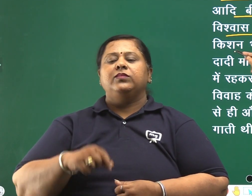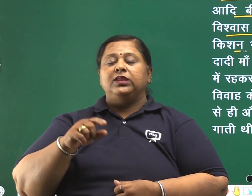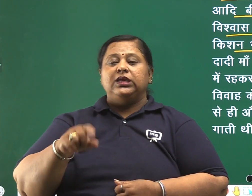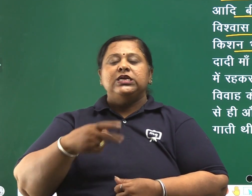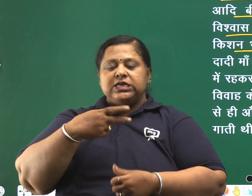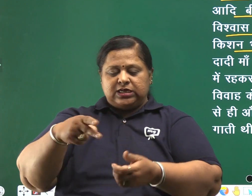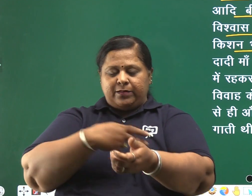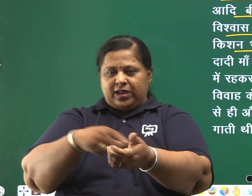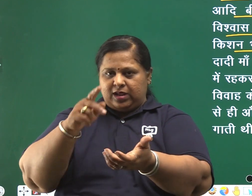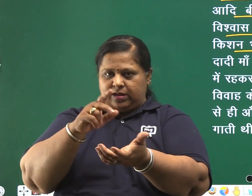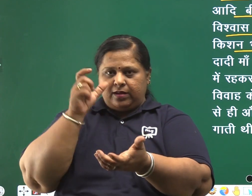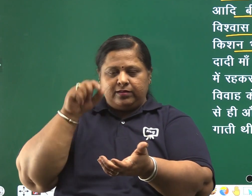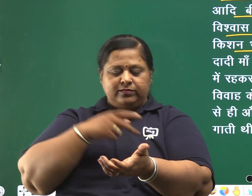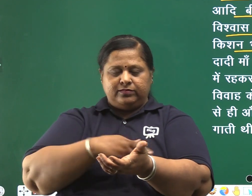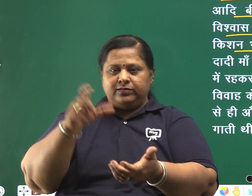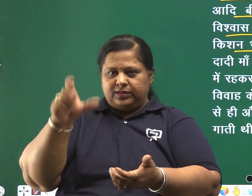किशन भैया की